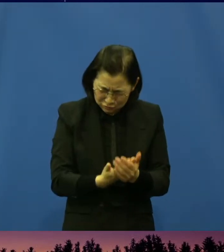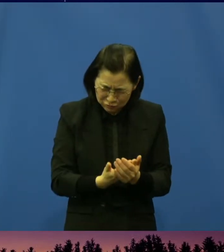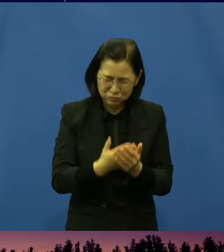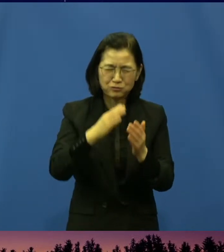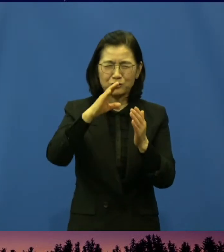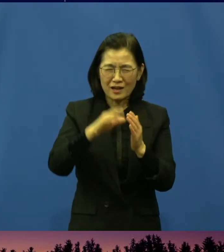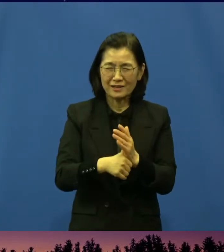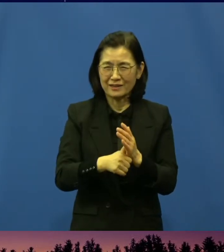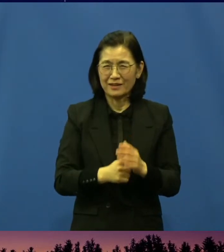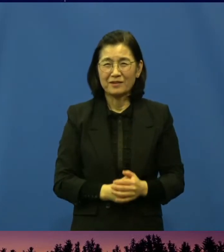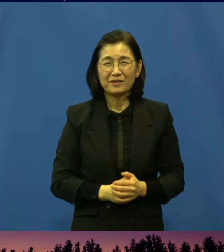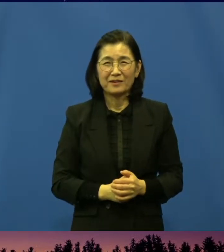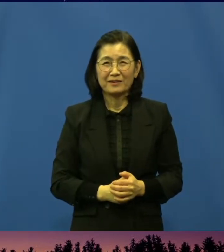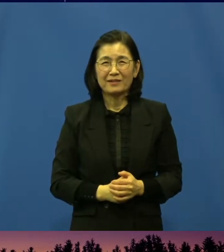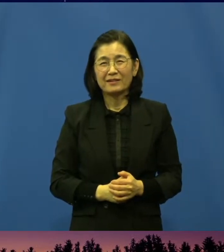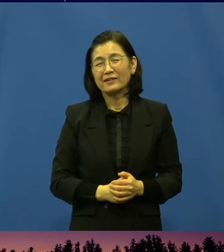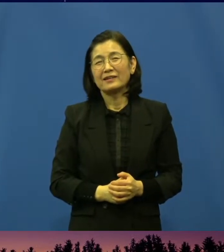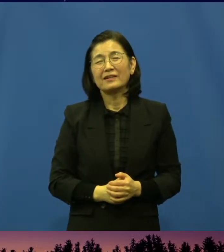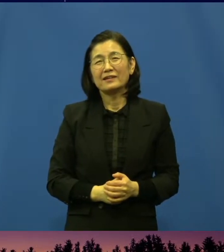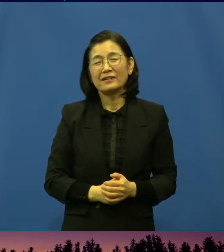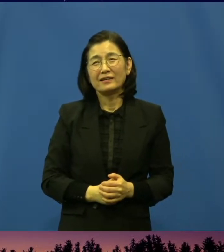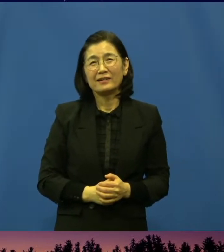1학년, 2학년, 고등학교 때.